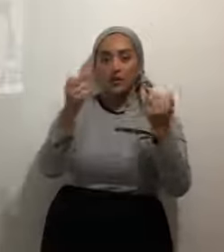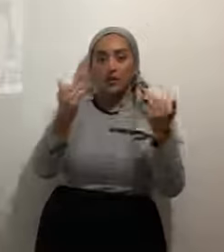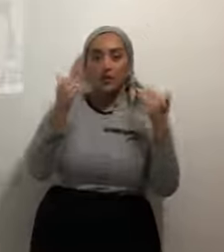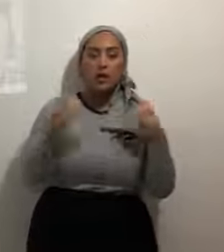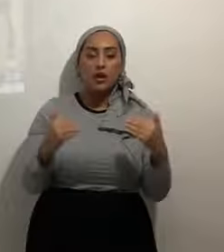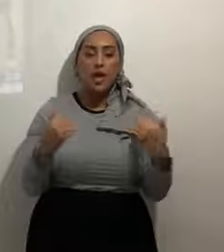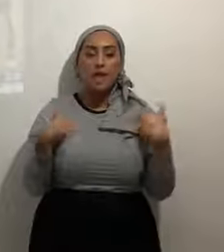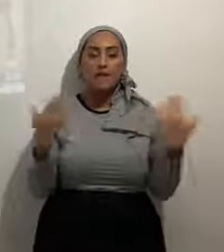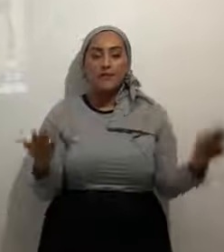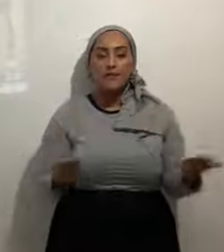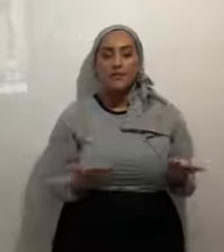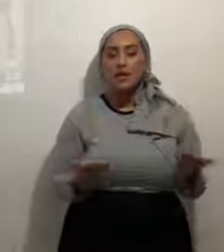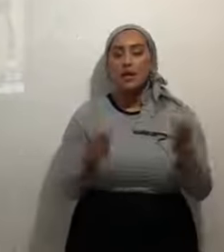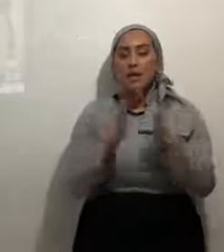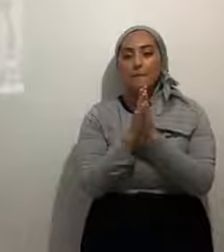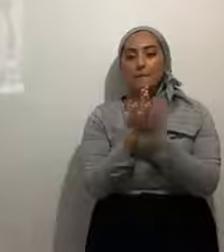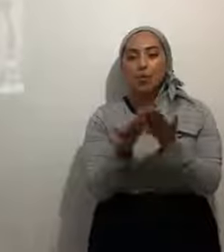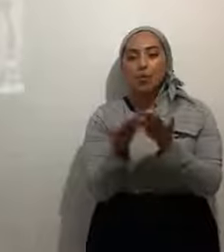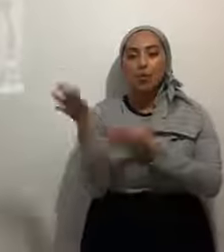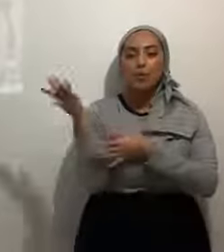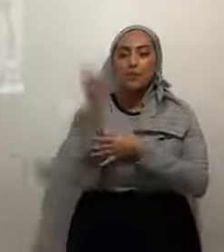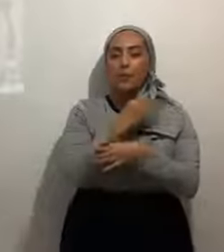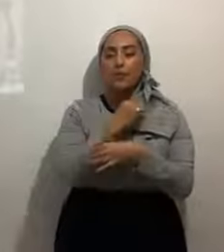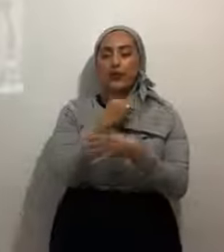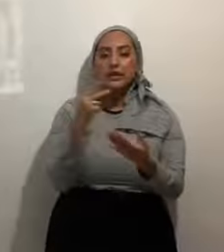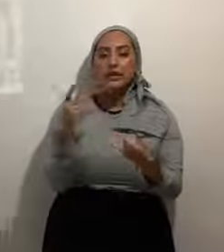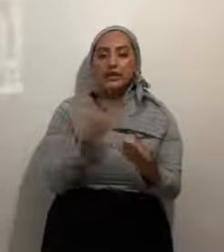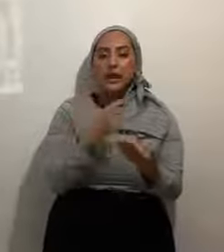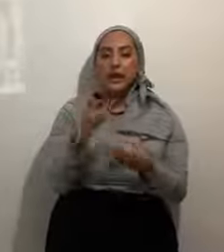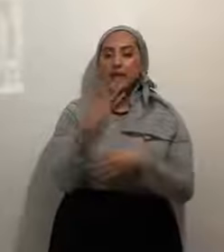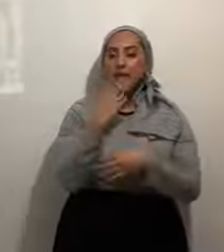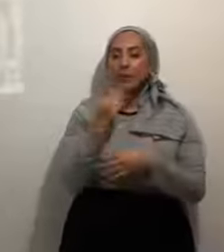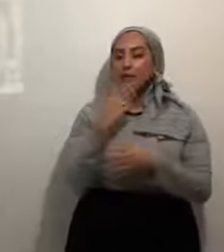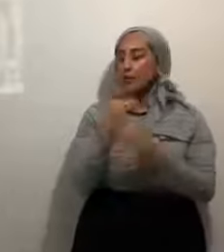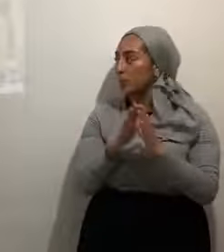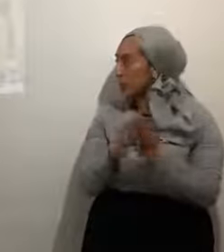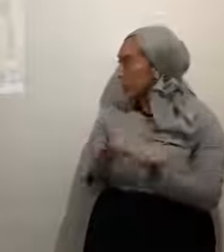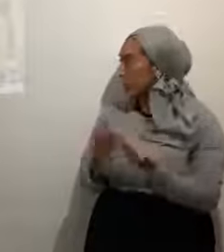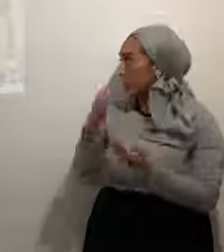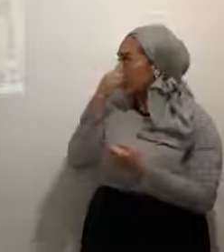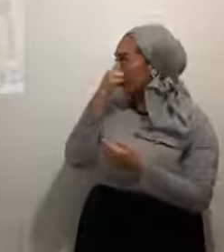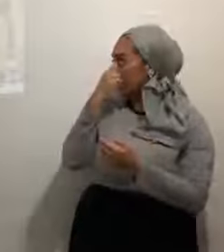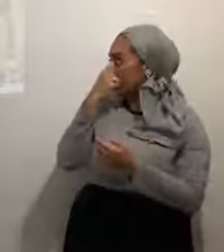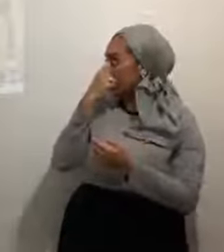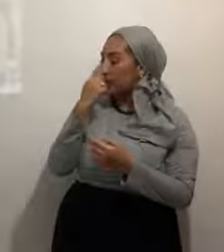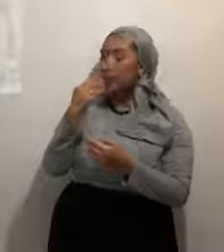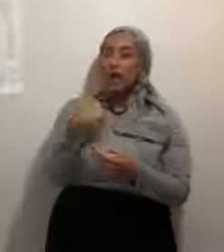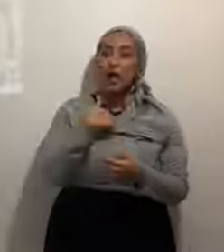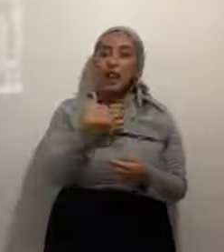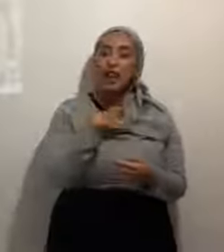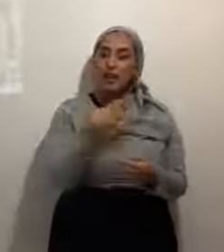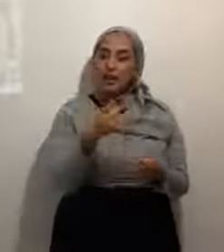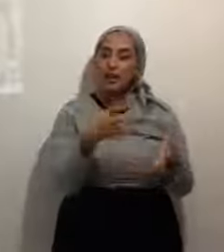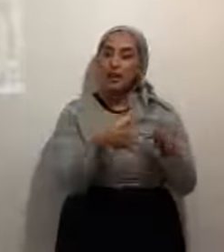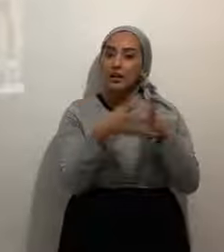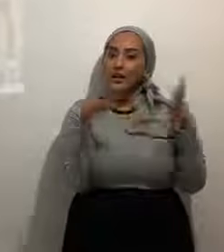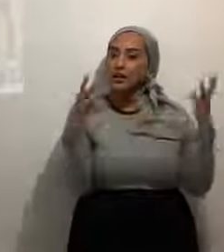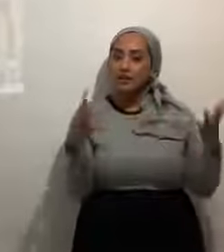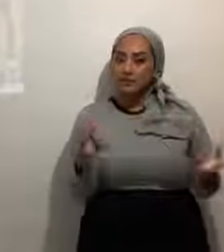un libro precioso de Salmos en hebreo. Y a mí me gusta mucho, pues